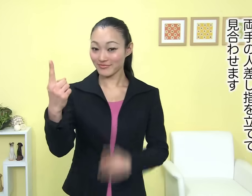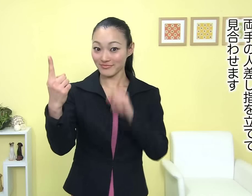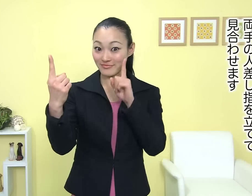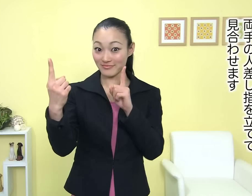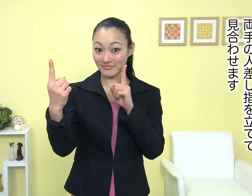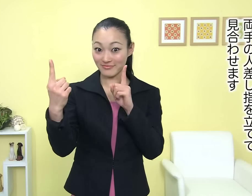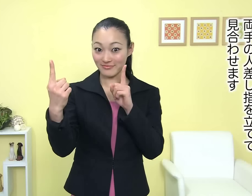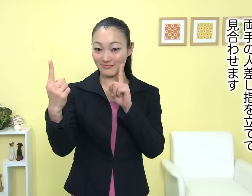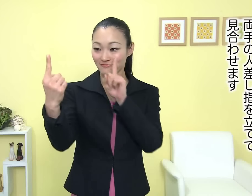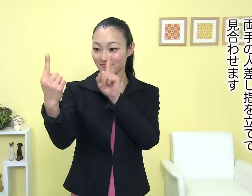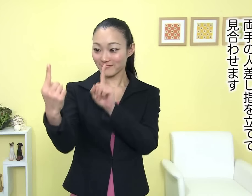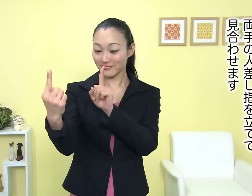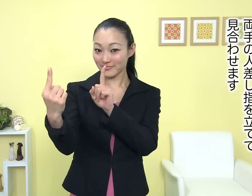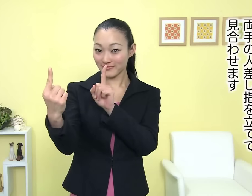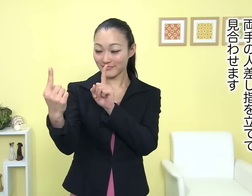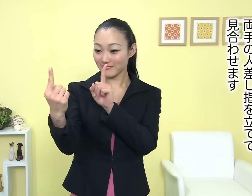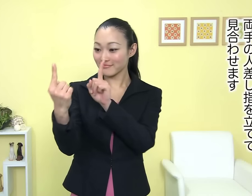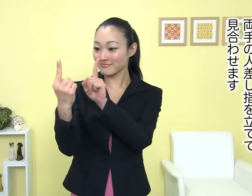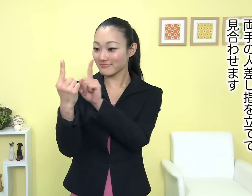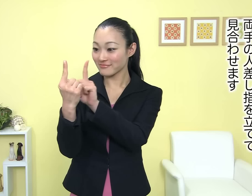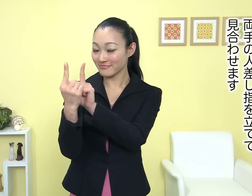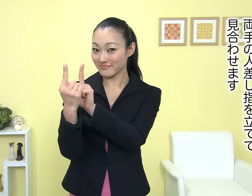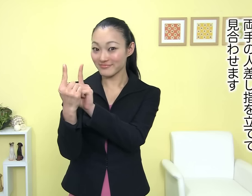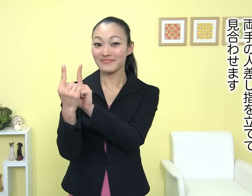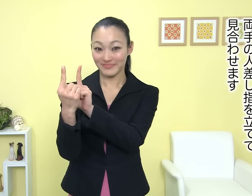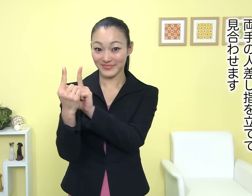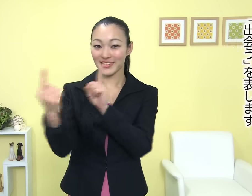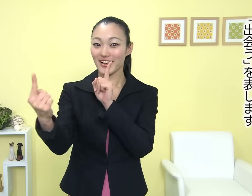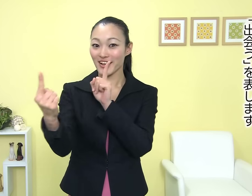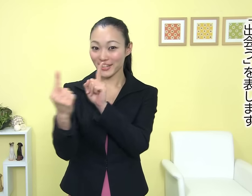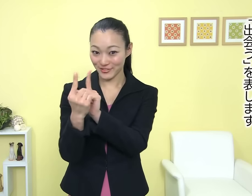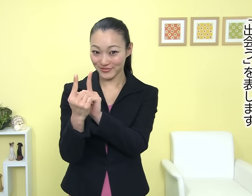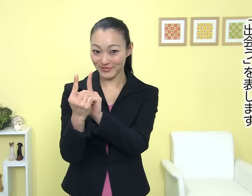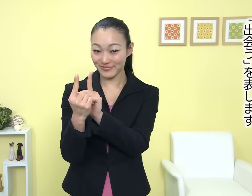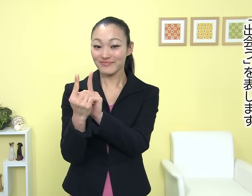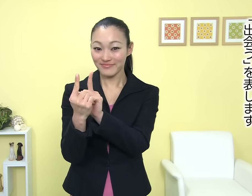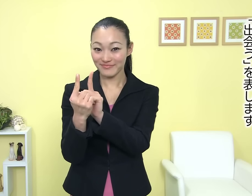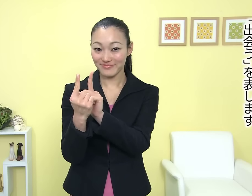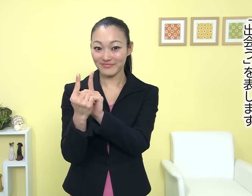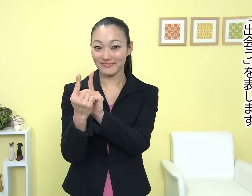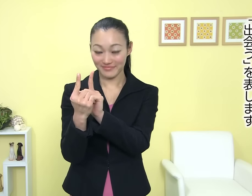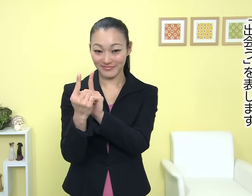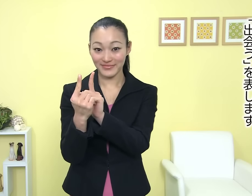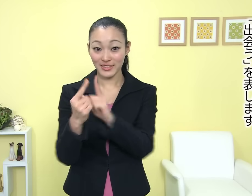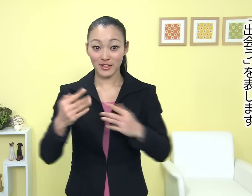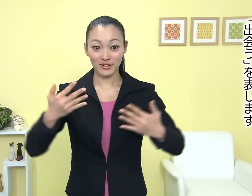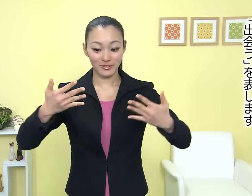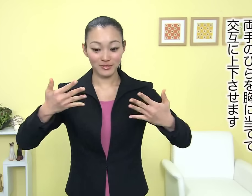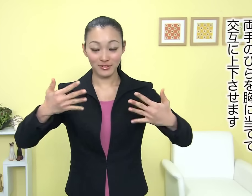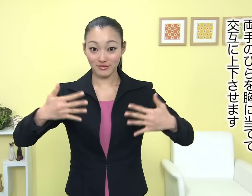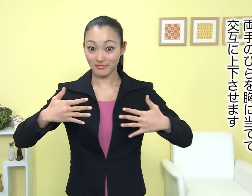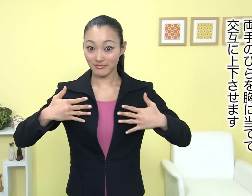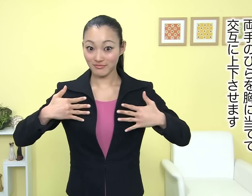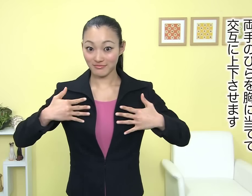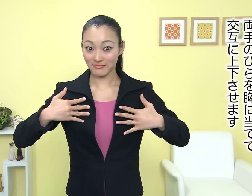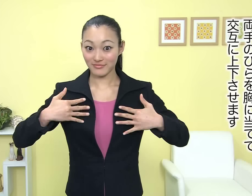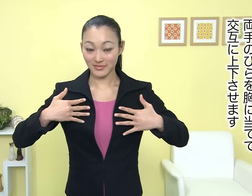両手の人差し指を立てて見合わせます。出会うを表します。両手のひら